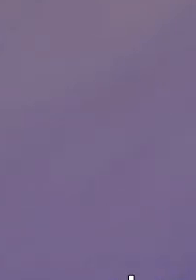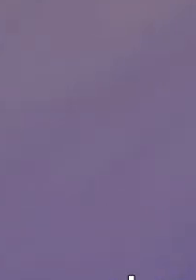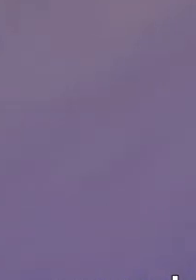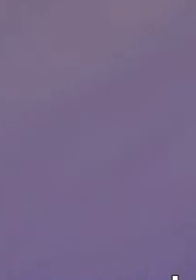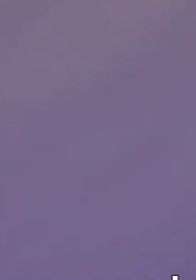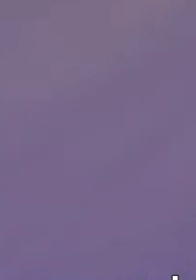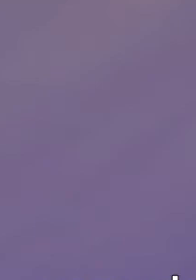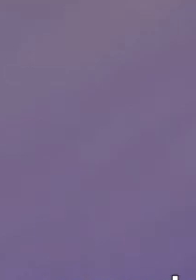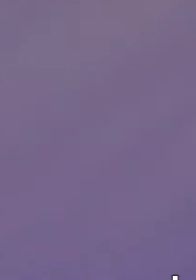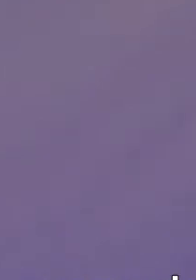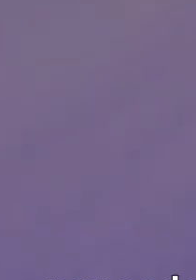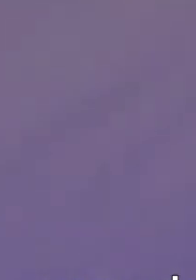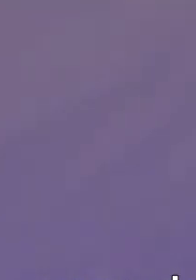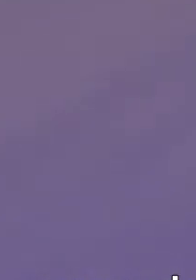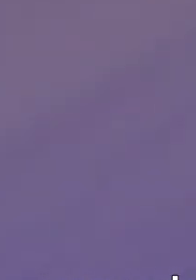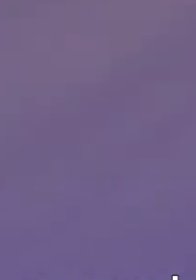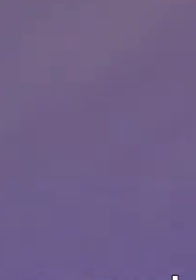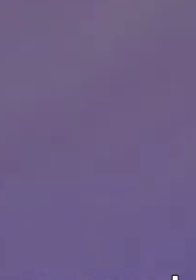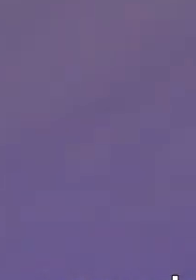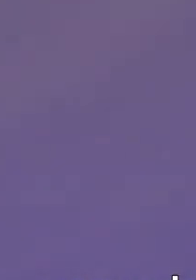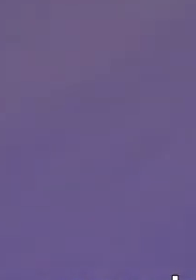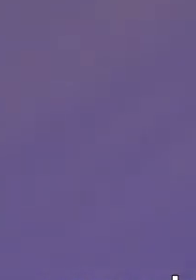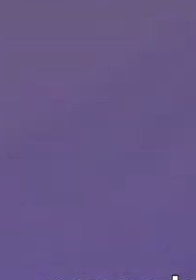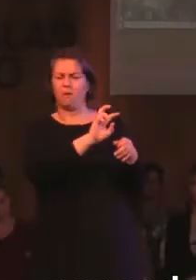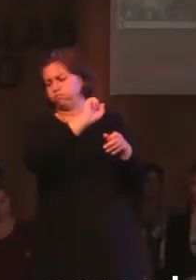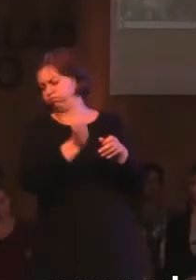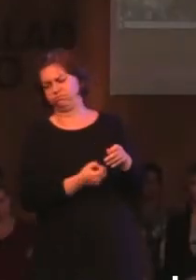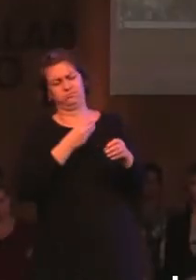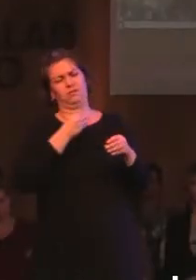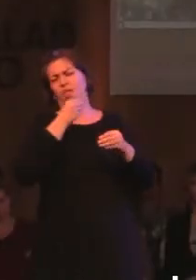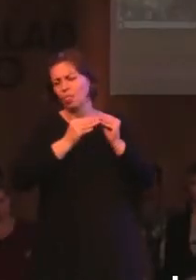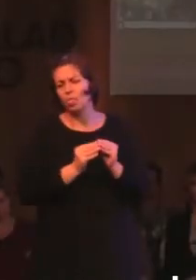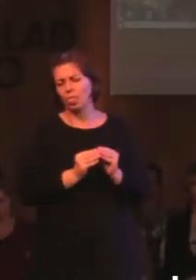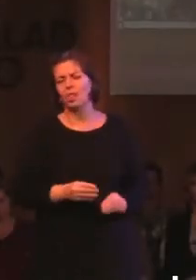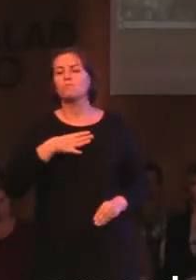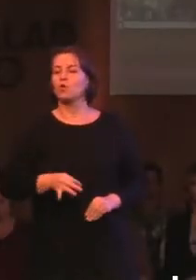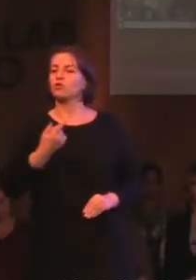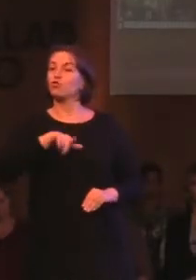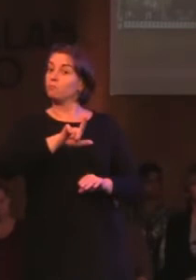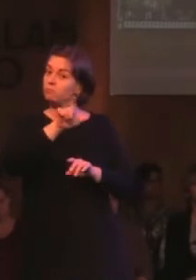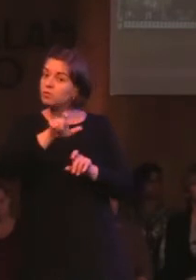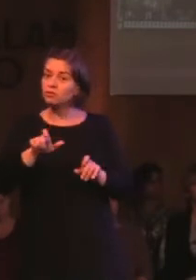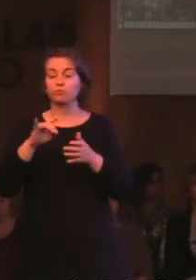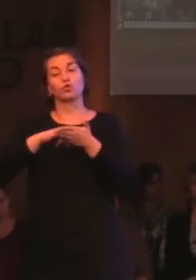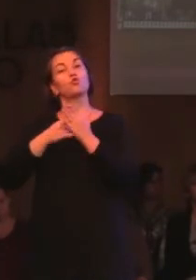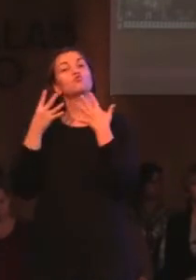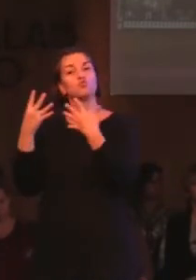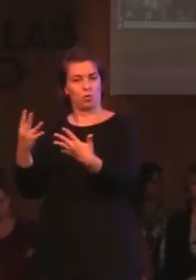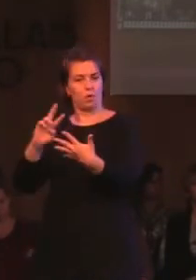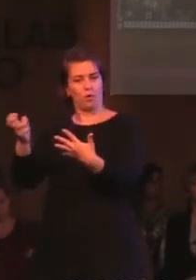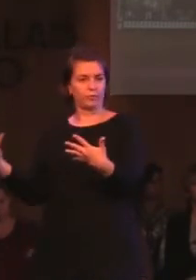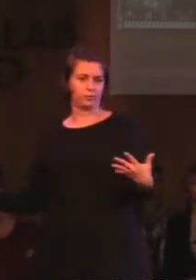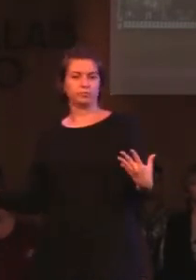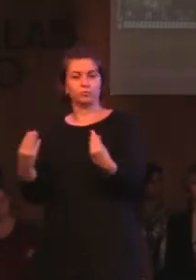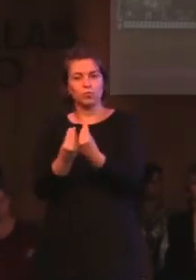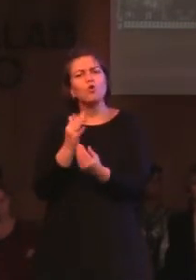eso que habéis pensado se puede hacer de muchas maneras. Juntándonos con los otros nueve proyectos que había, al final